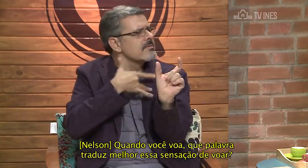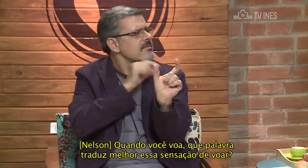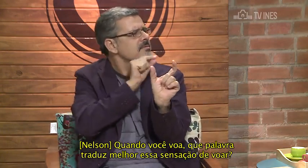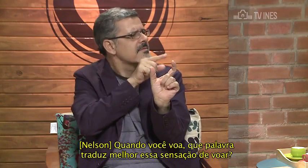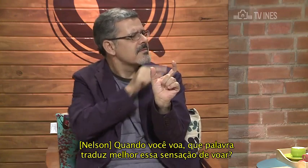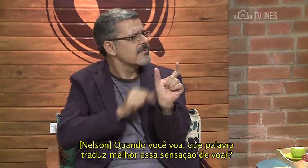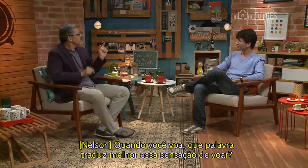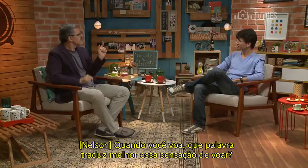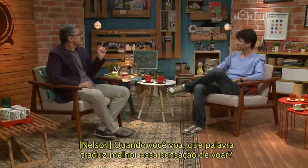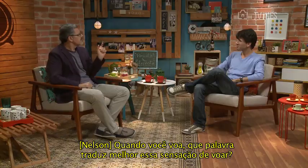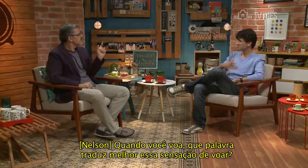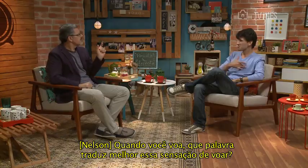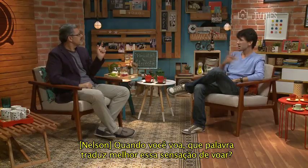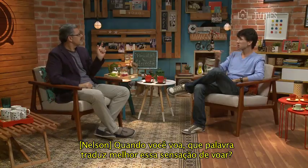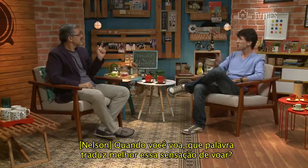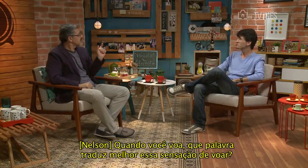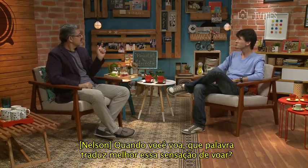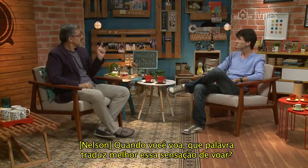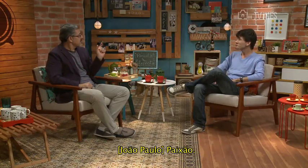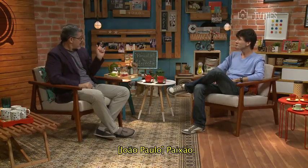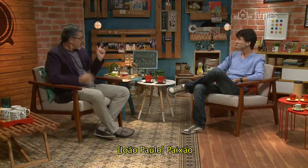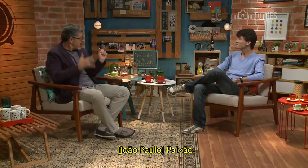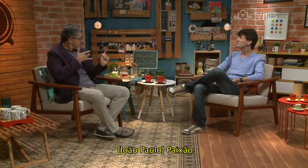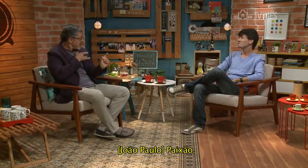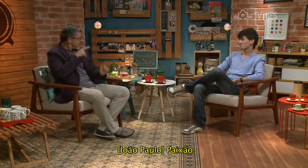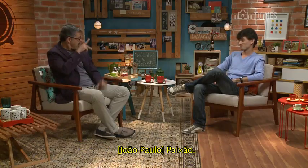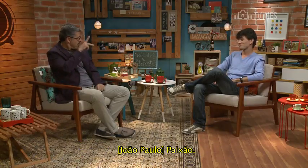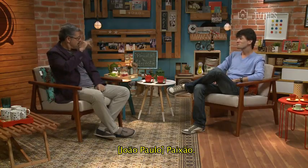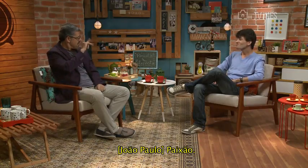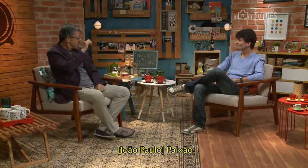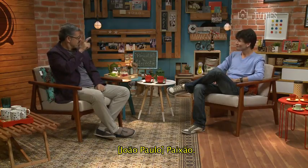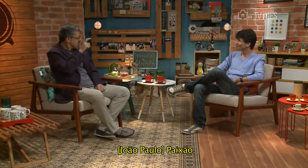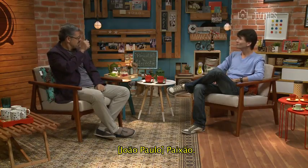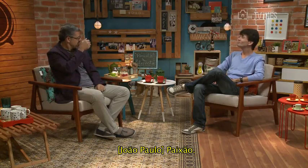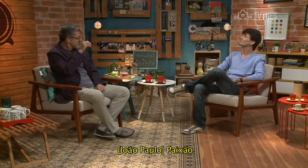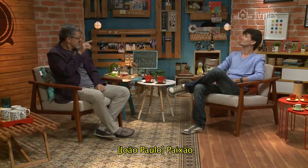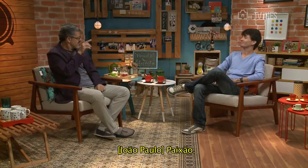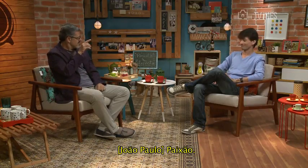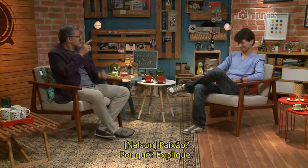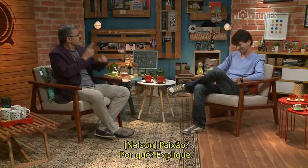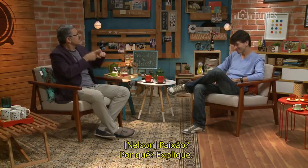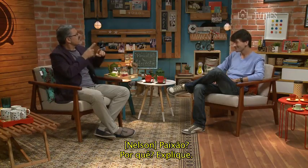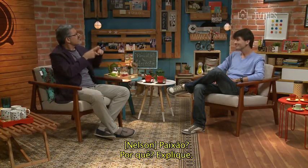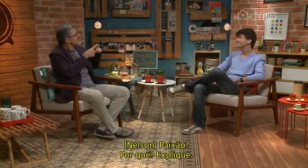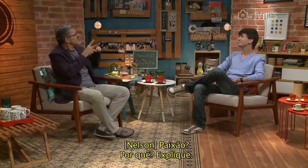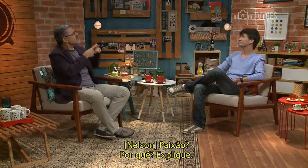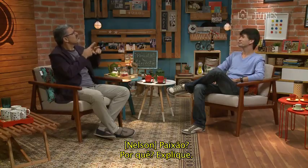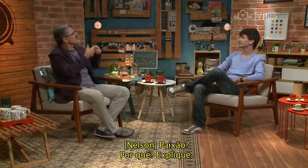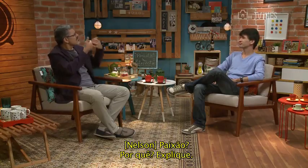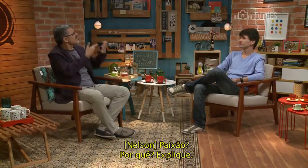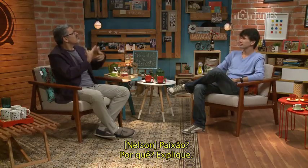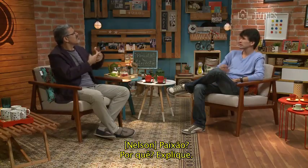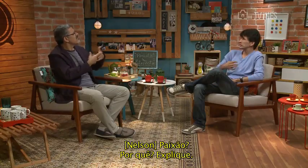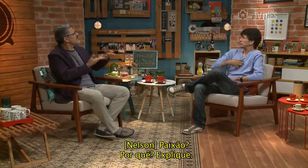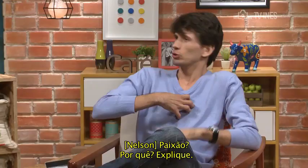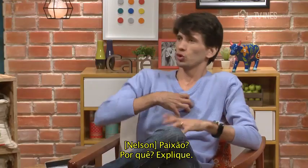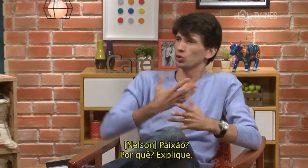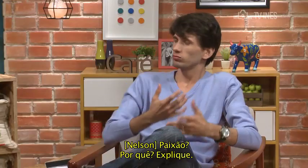sensação de voar paixão a paixão por que explique